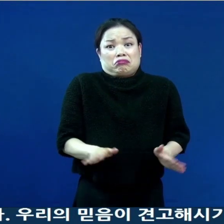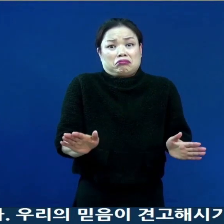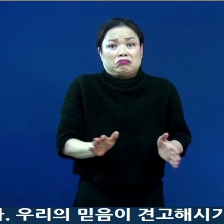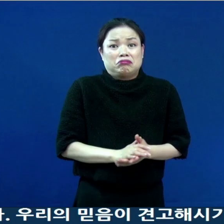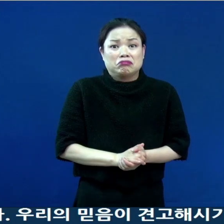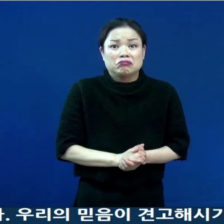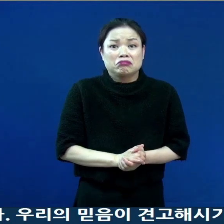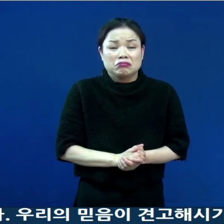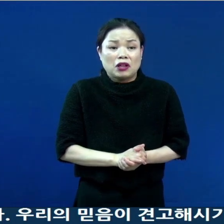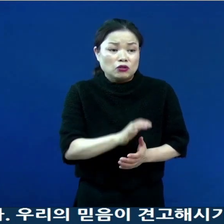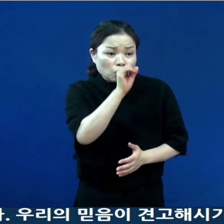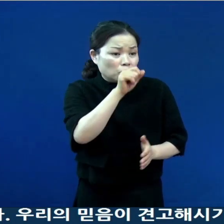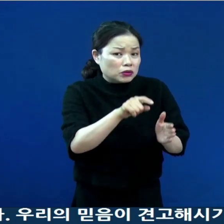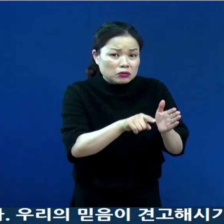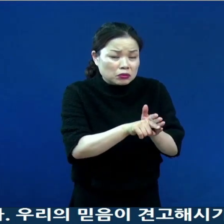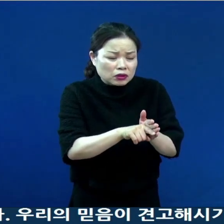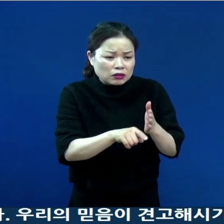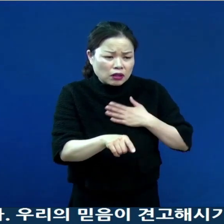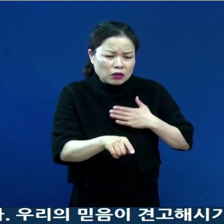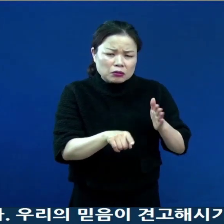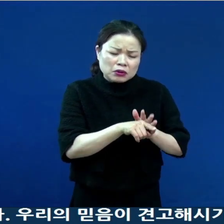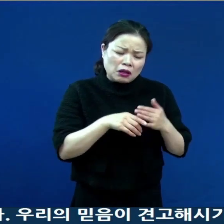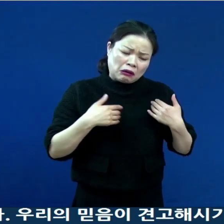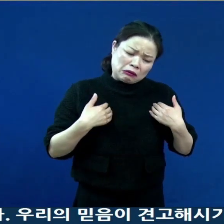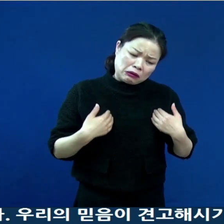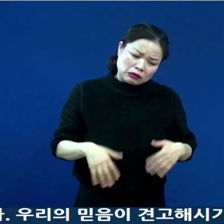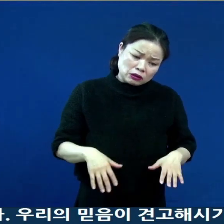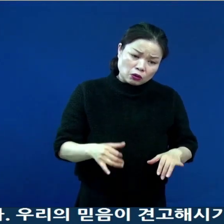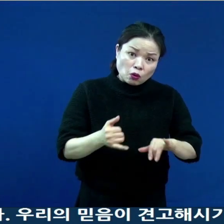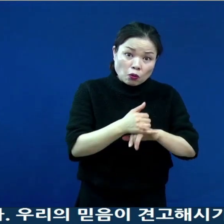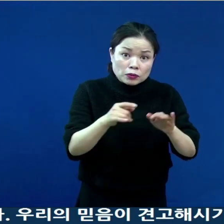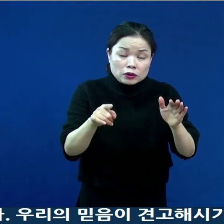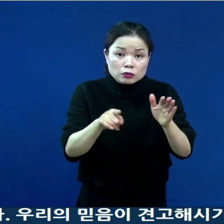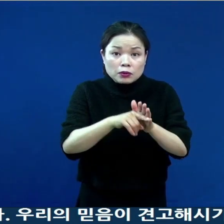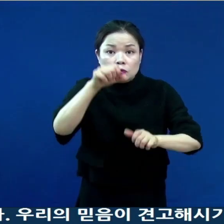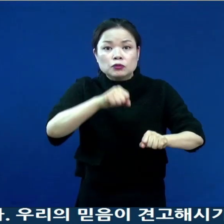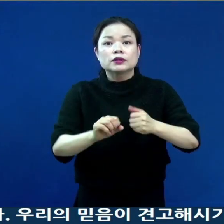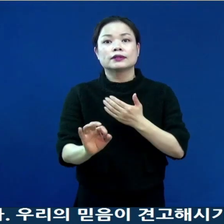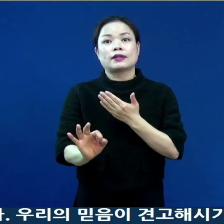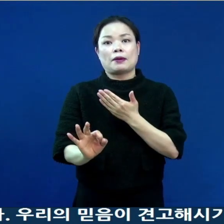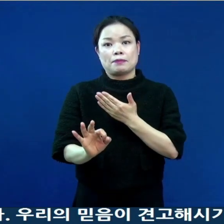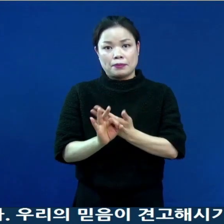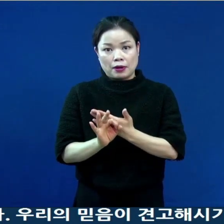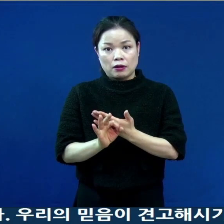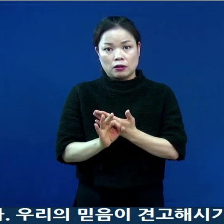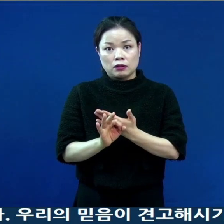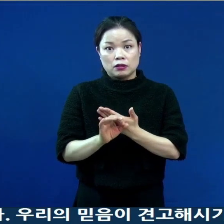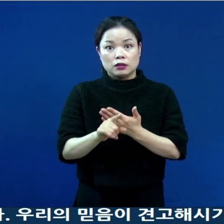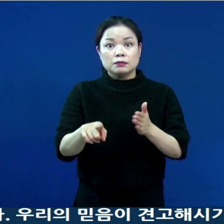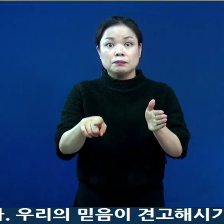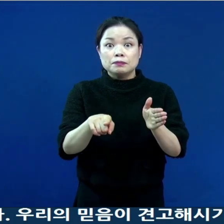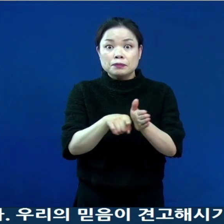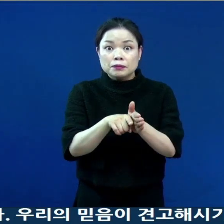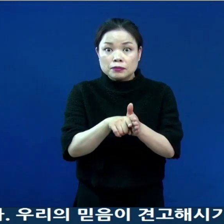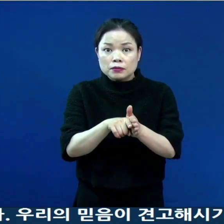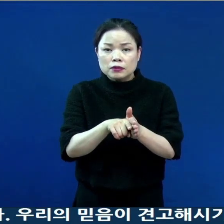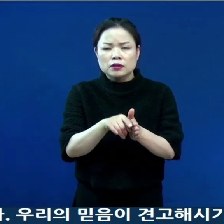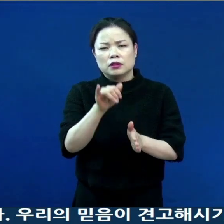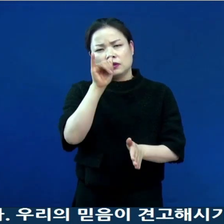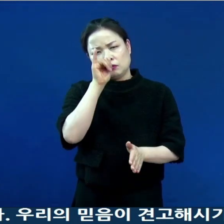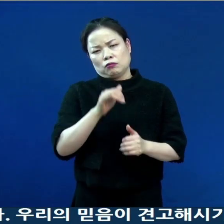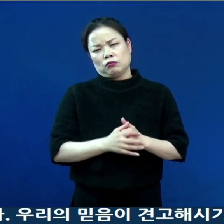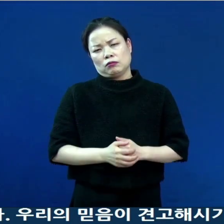없습니다. 내가 믿음이 참 약한 것 같아도 꼭 필요한 때 그 믿음이 작동한다면 이거 믿음 있는